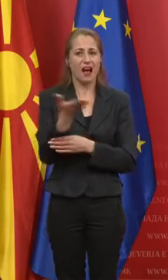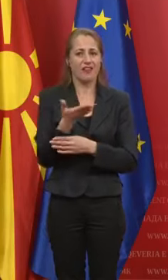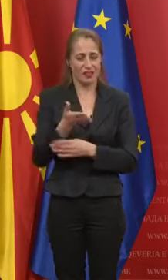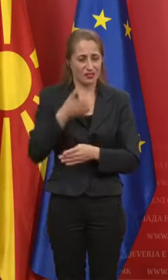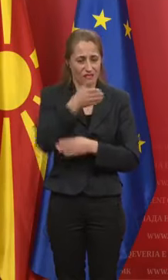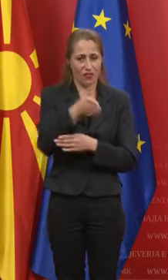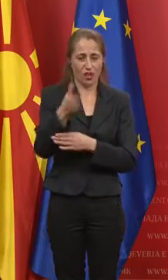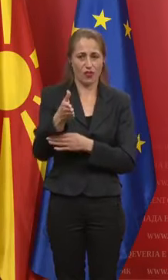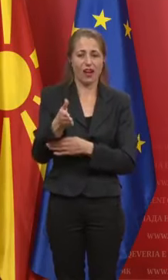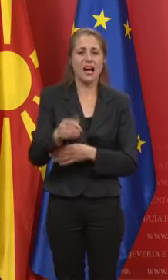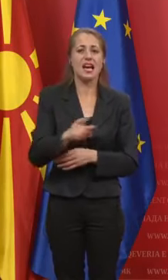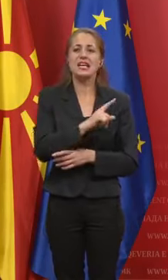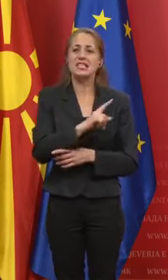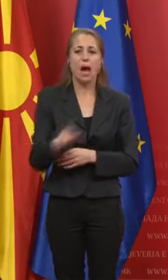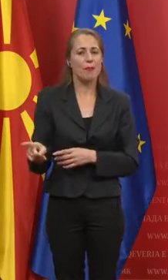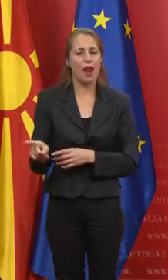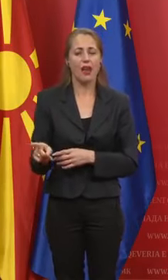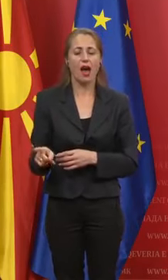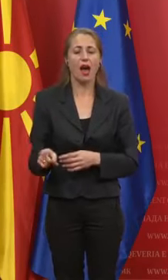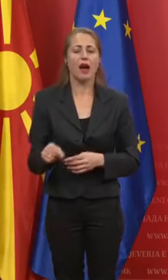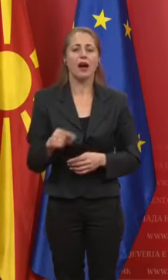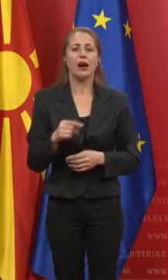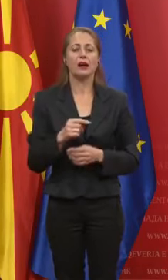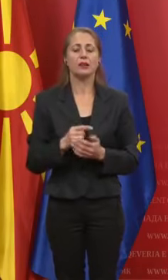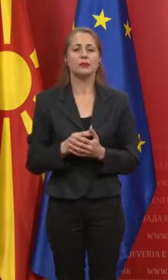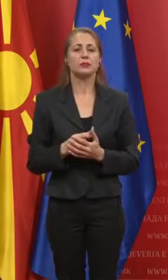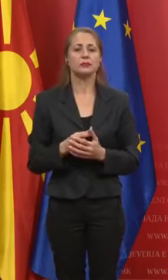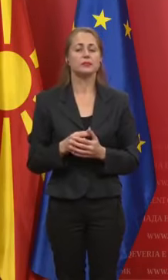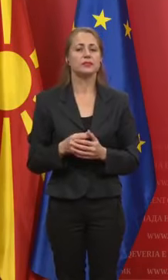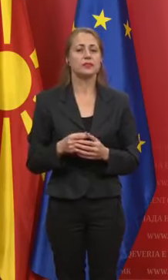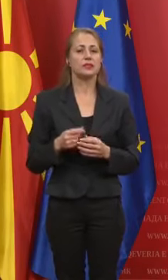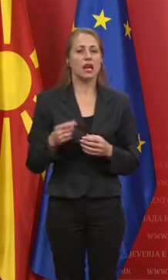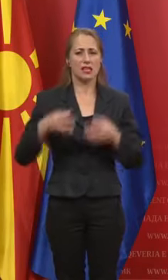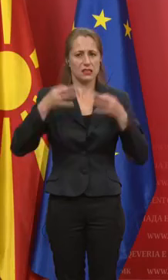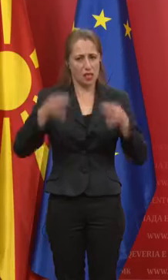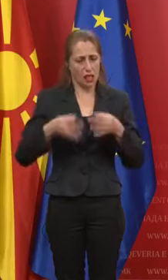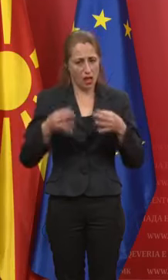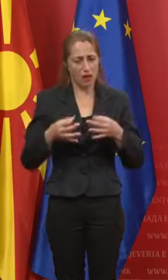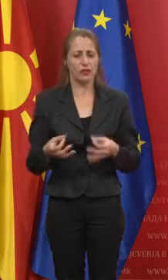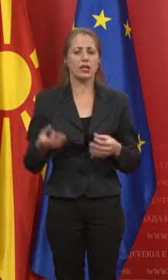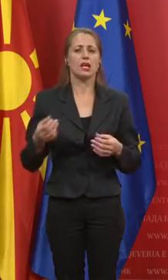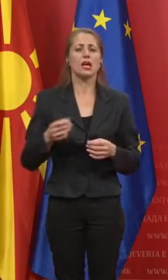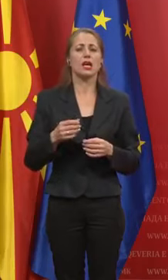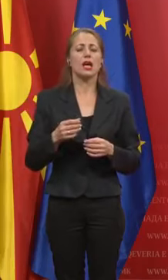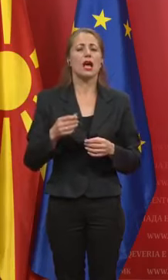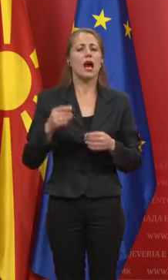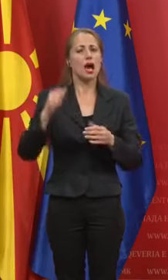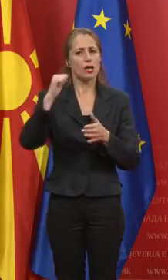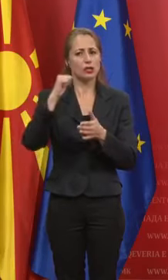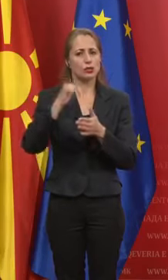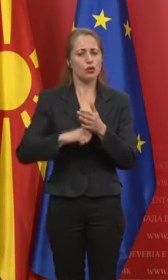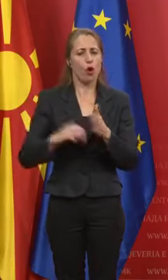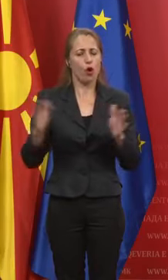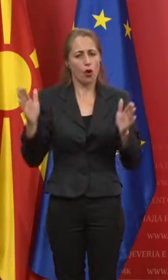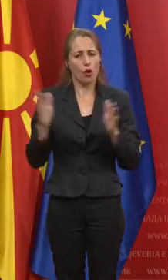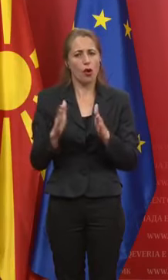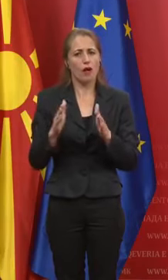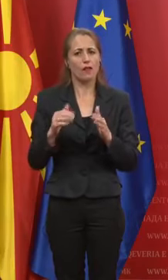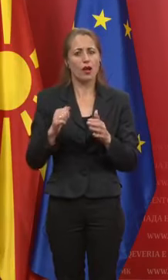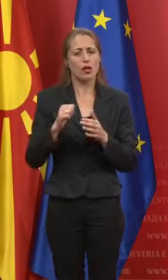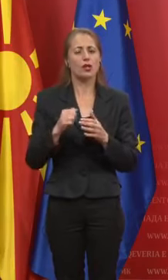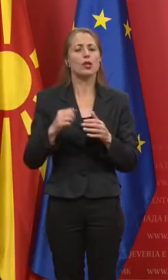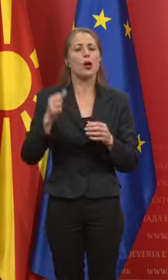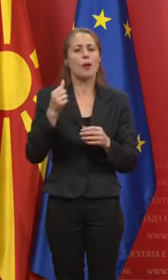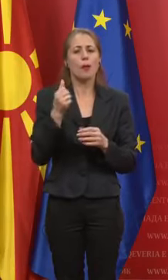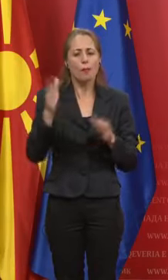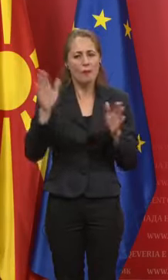објекти, забрана за одржување на настани, евентуална рестрикција во јавниот превоз, односно број